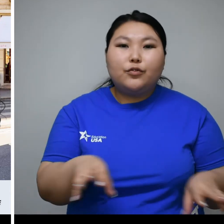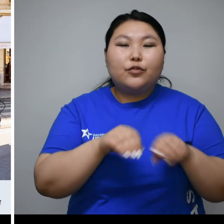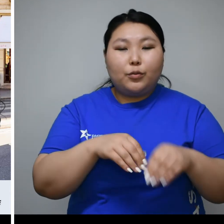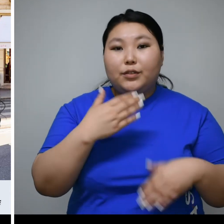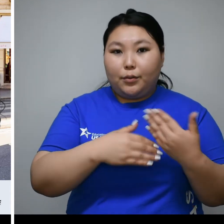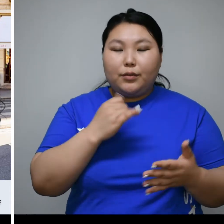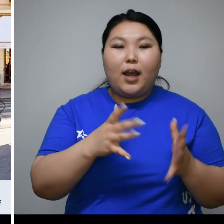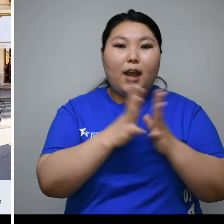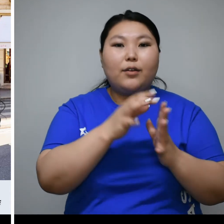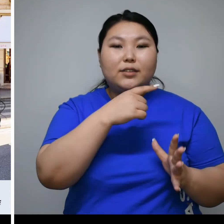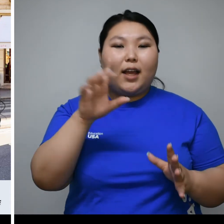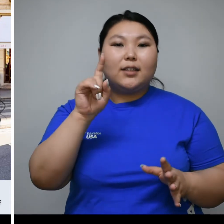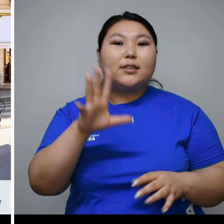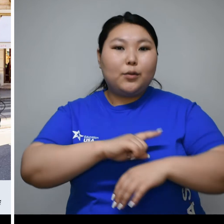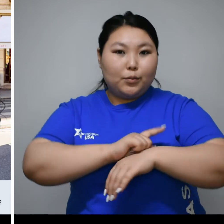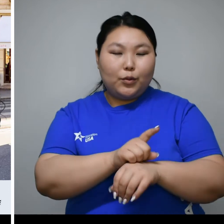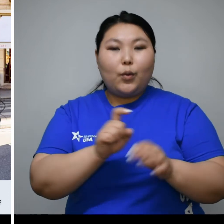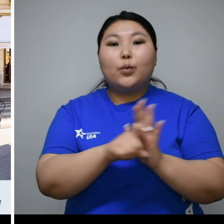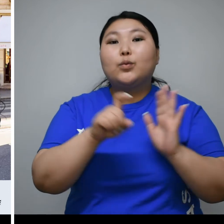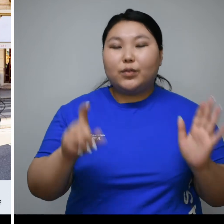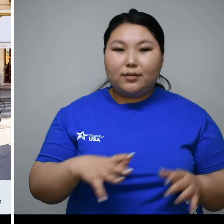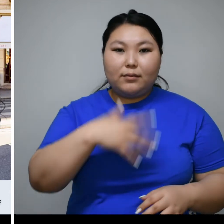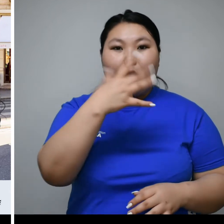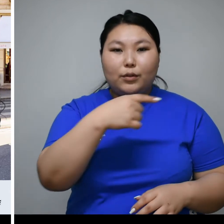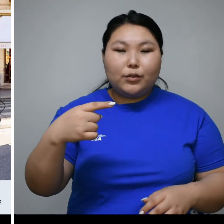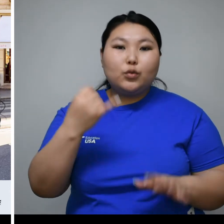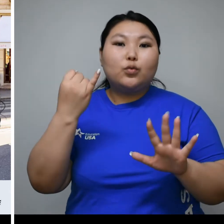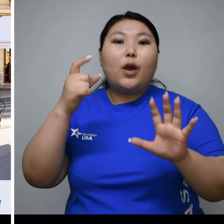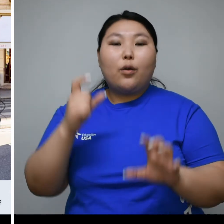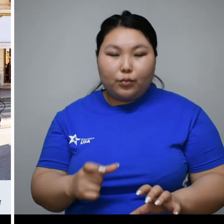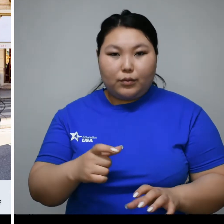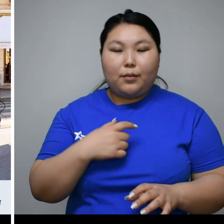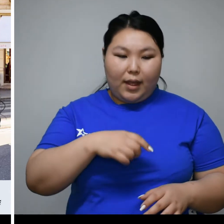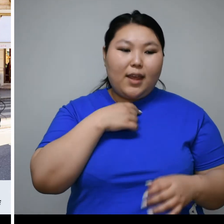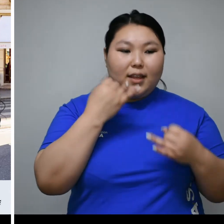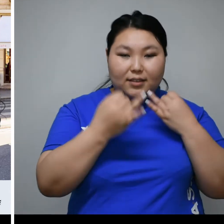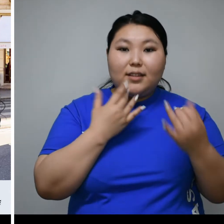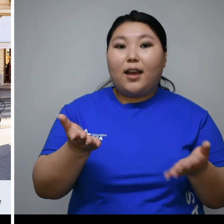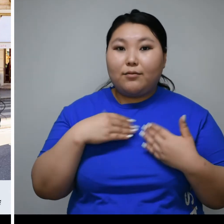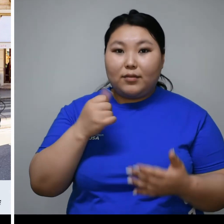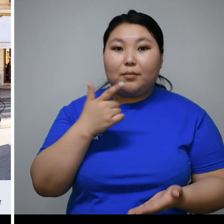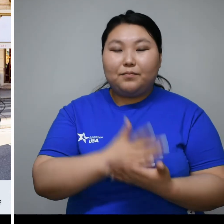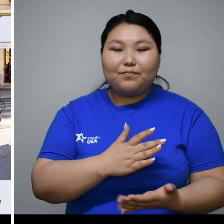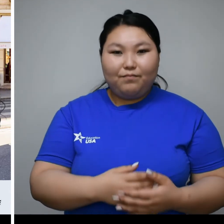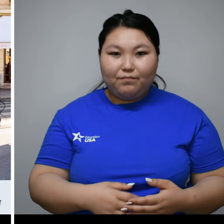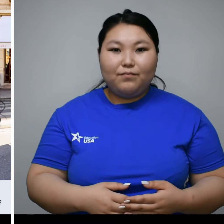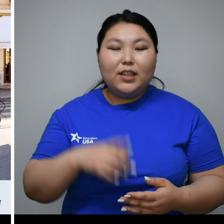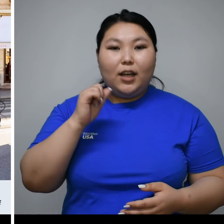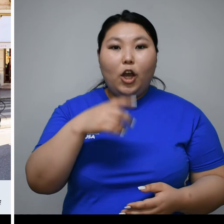маш товч явагддаг. 10-аас 15 минутын хугацаанд 5-аас 6 хүн ярилцлага авдаг байгаа.